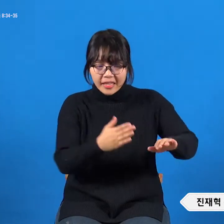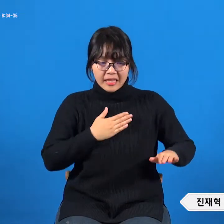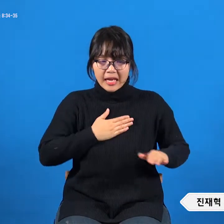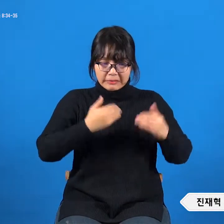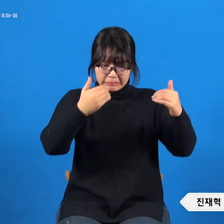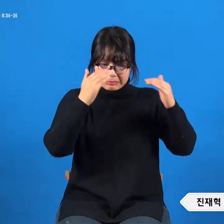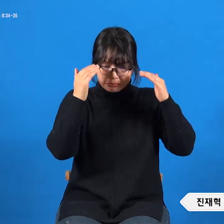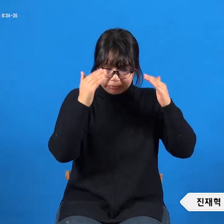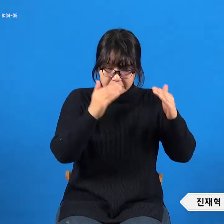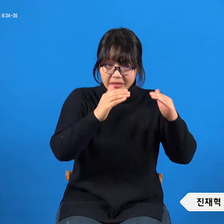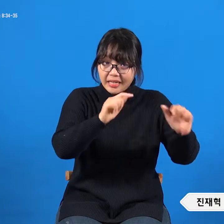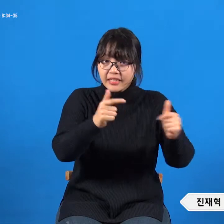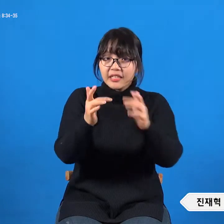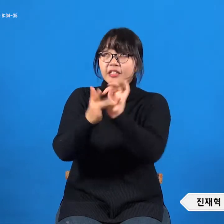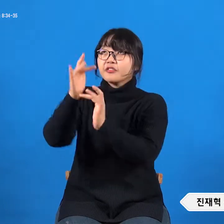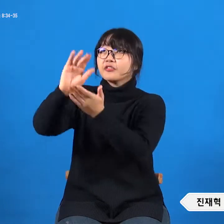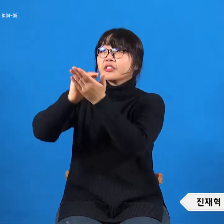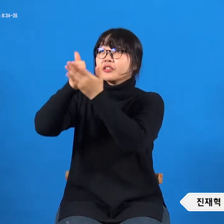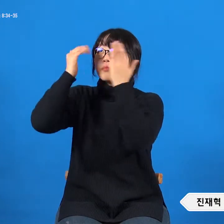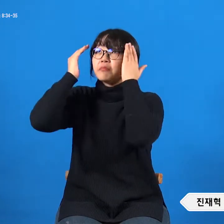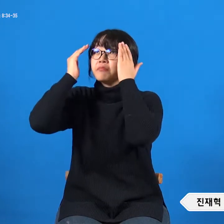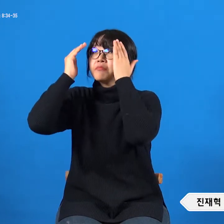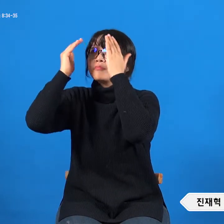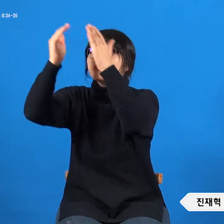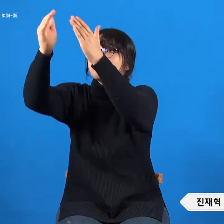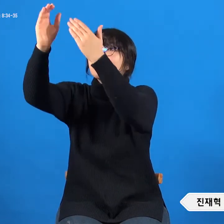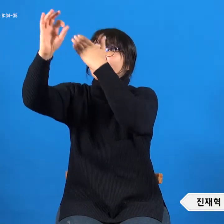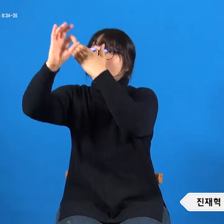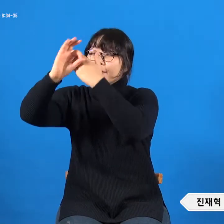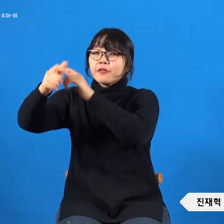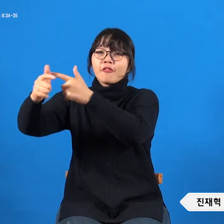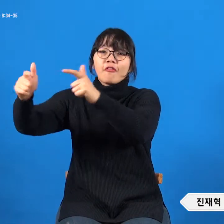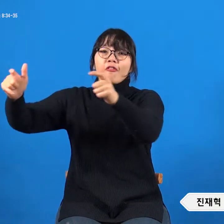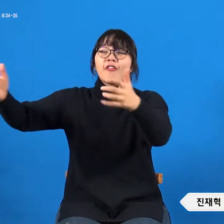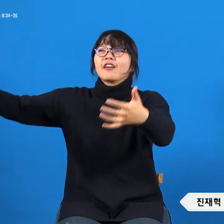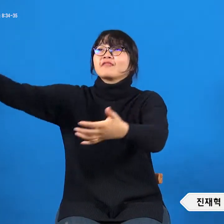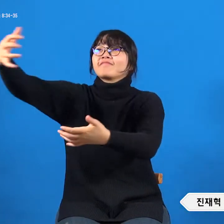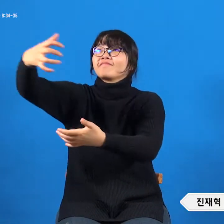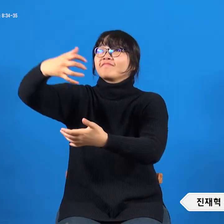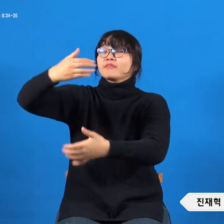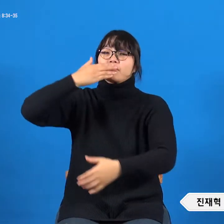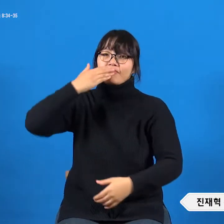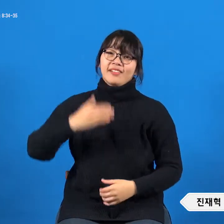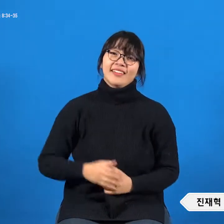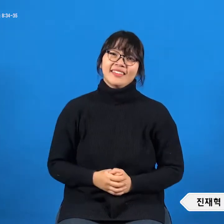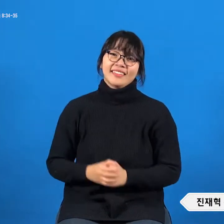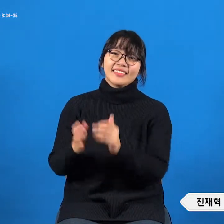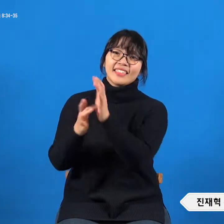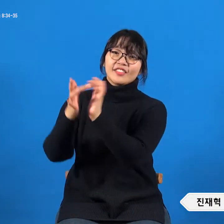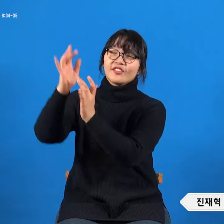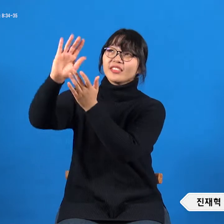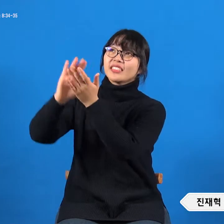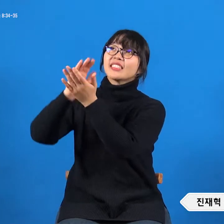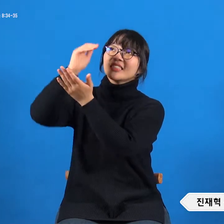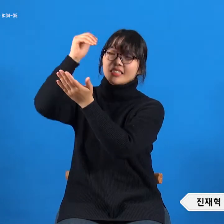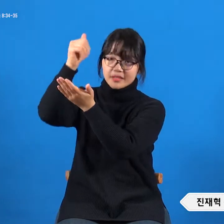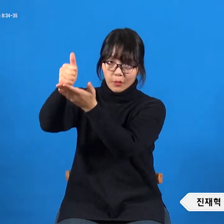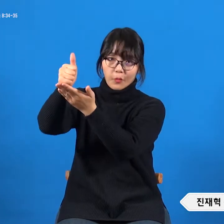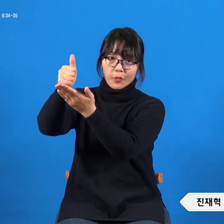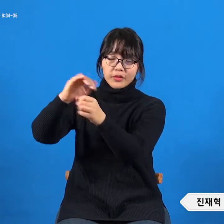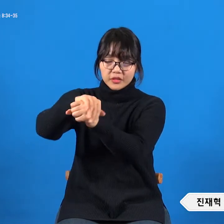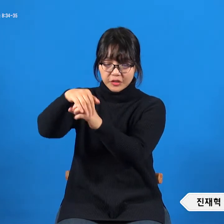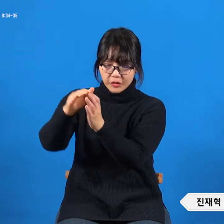찾을 뿐 아니라 나머지도 덤으로 따라온다. 예수 그리스도, 성경